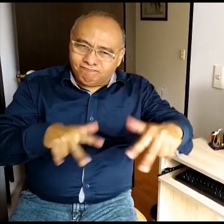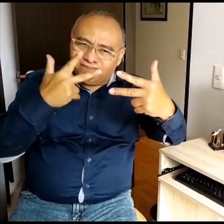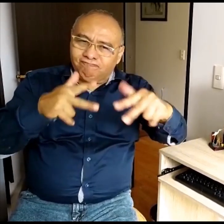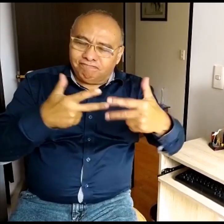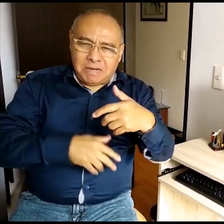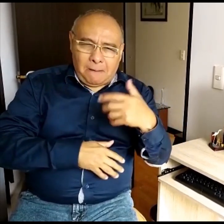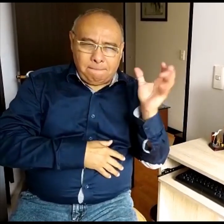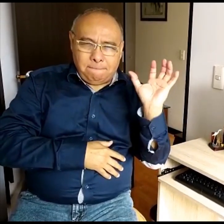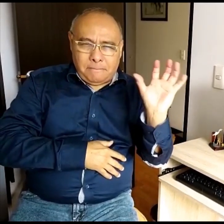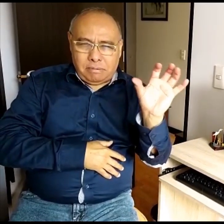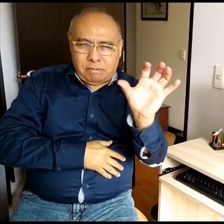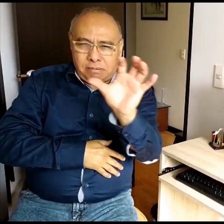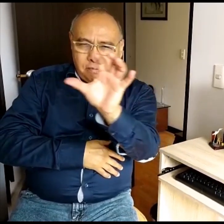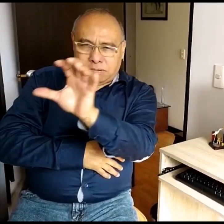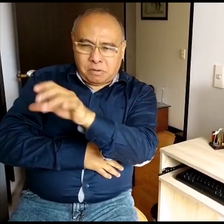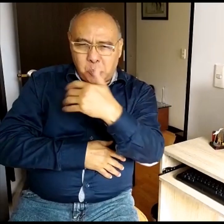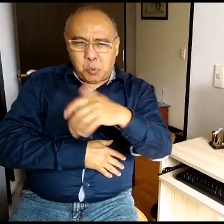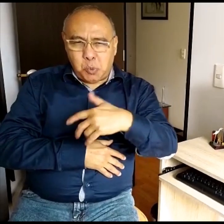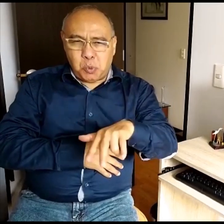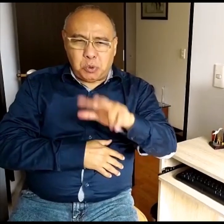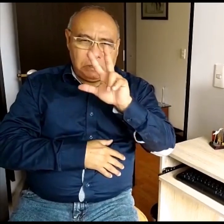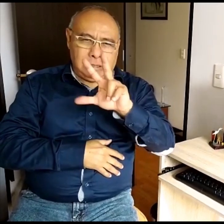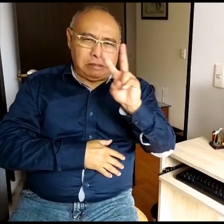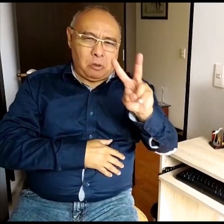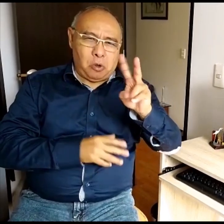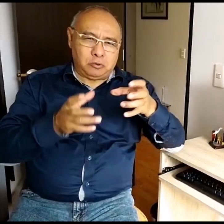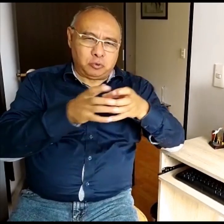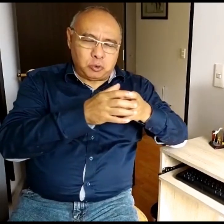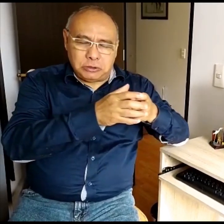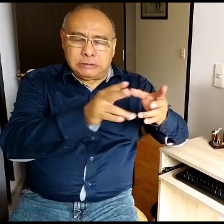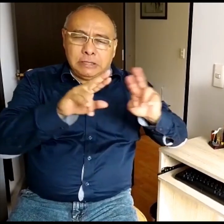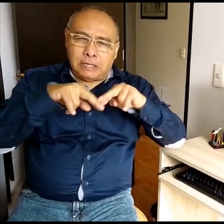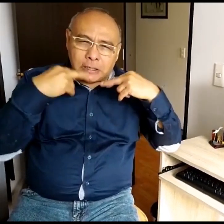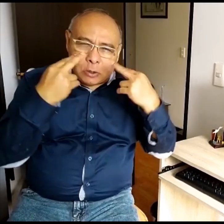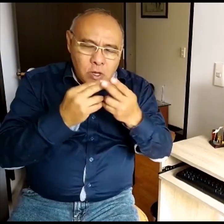A estas reuniones se han sumado un total de 32 asociaciones. Veamos.